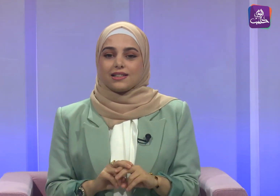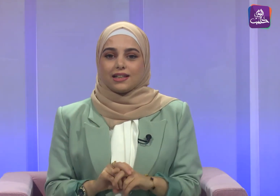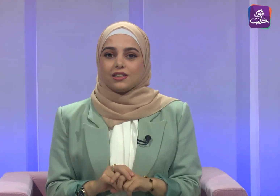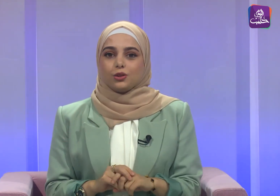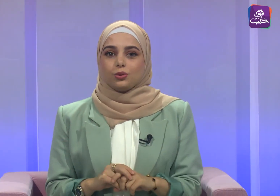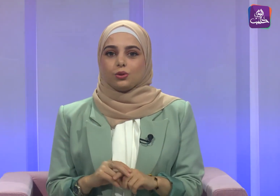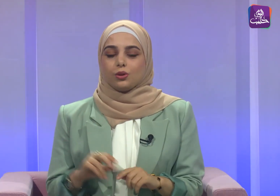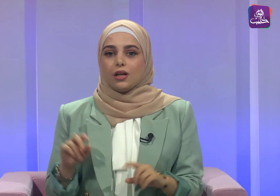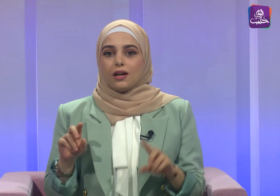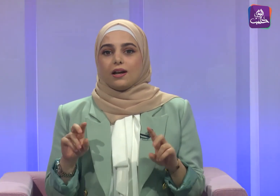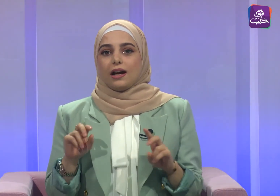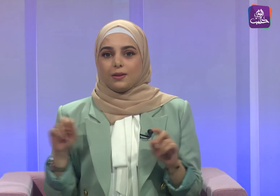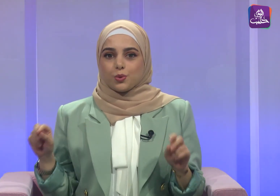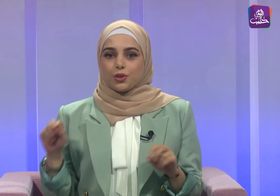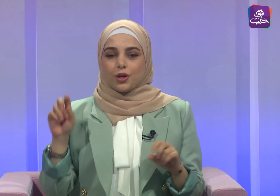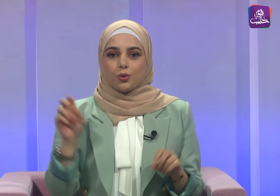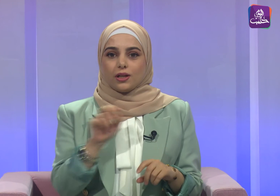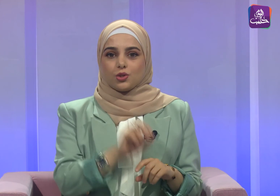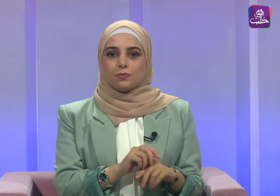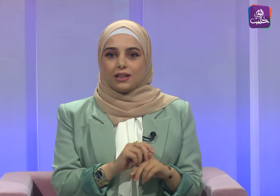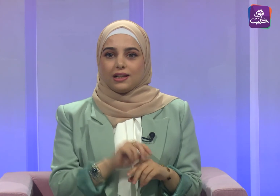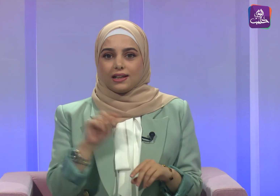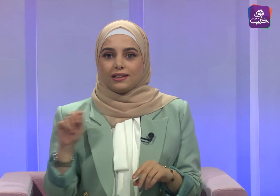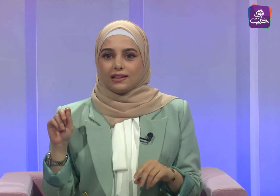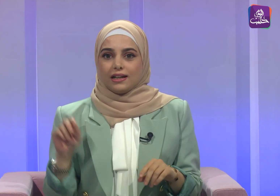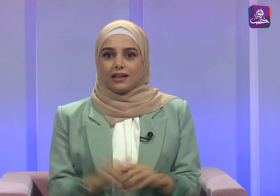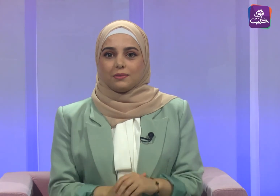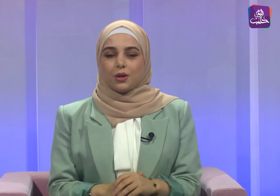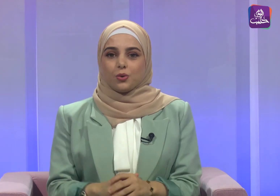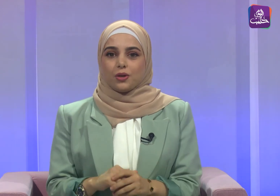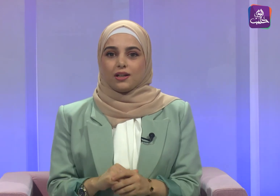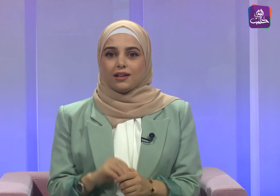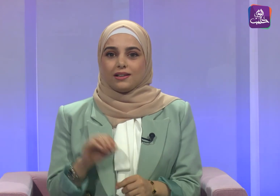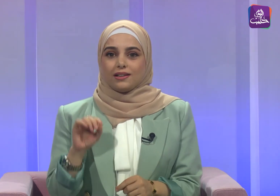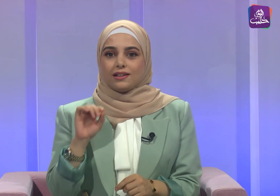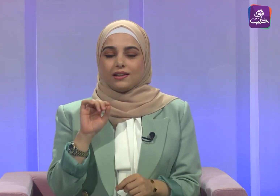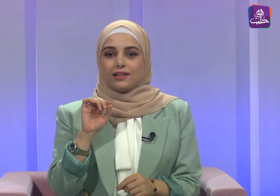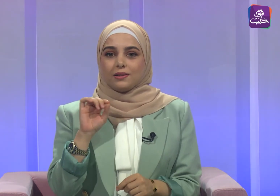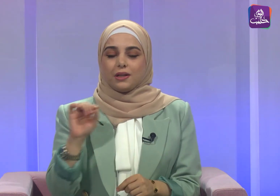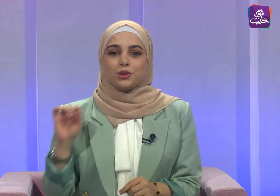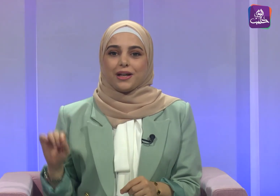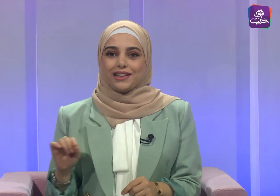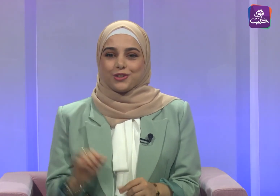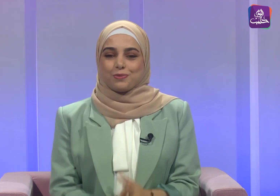ذكرتي أنه علم سوريا هو النجمتين لكن نحن علمنا هو اللي بيحتوي على ثلاث نجمات